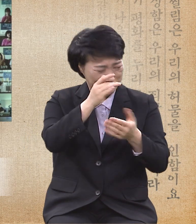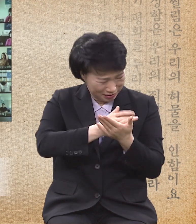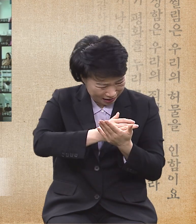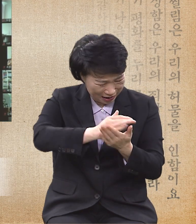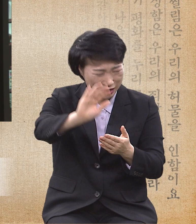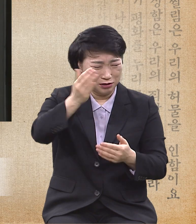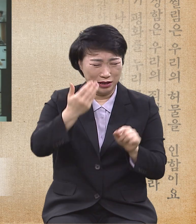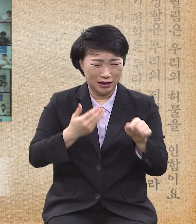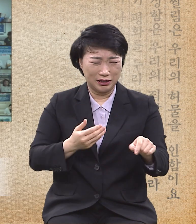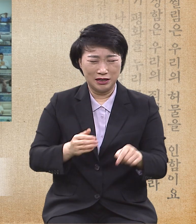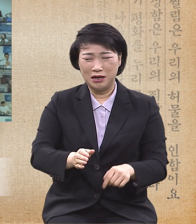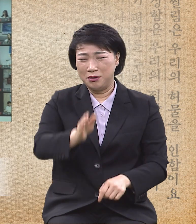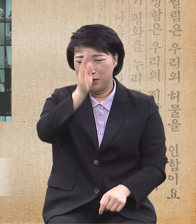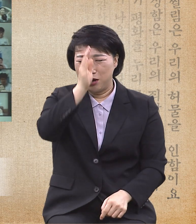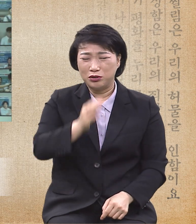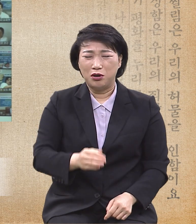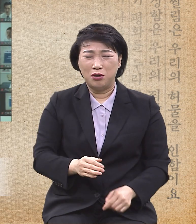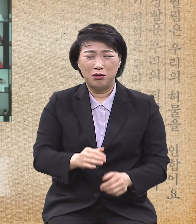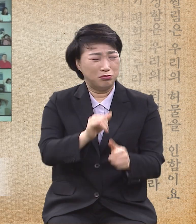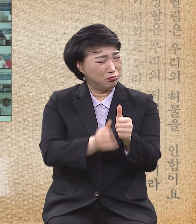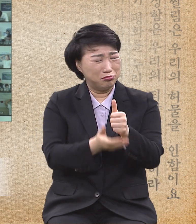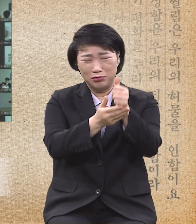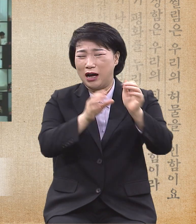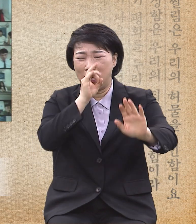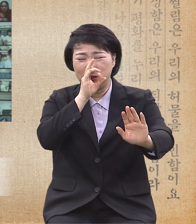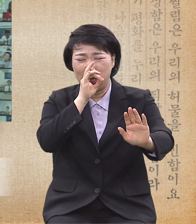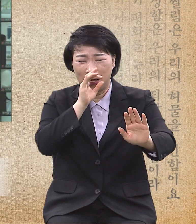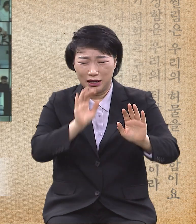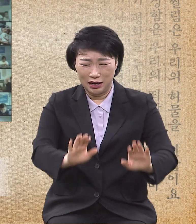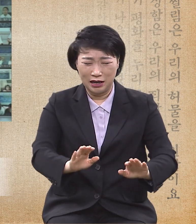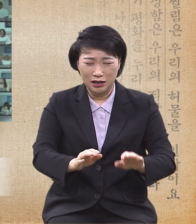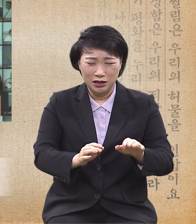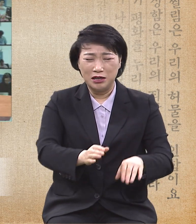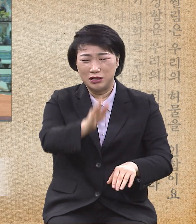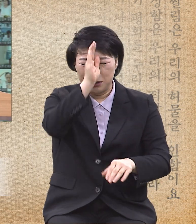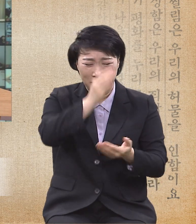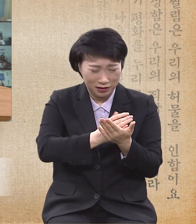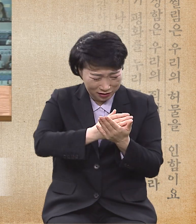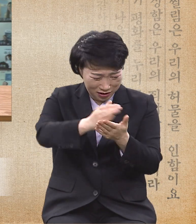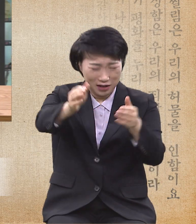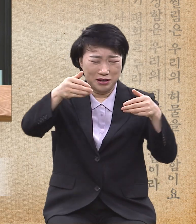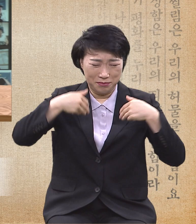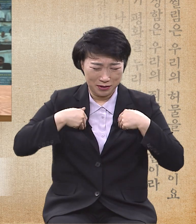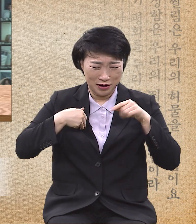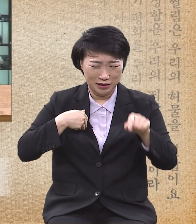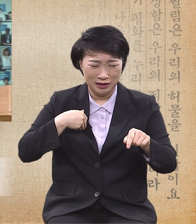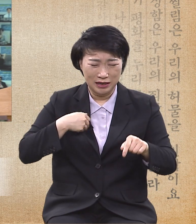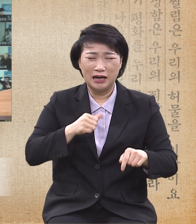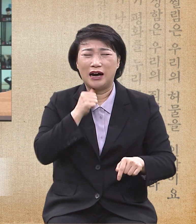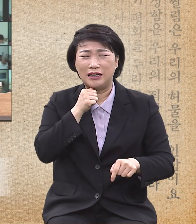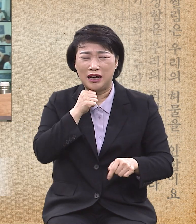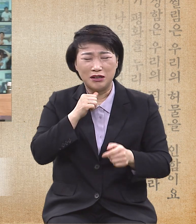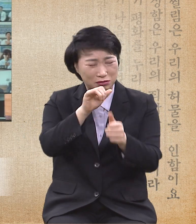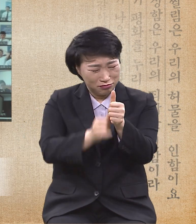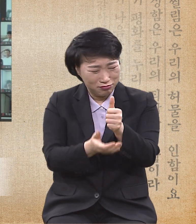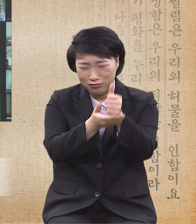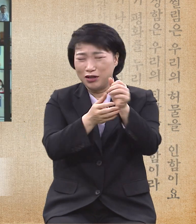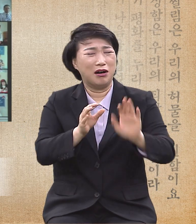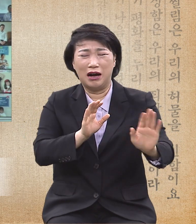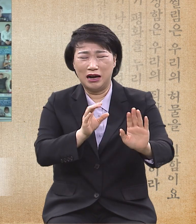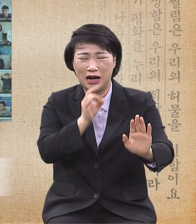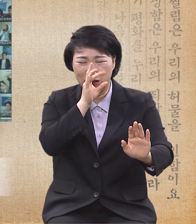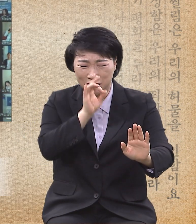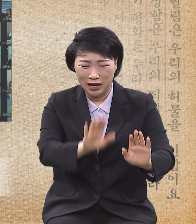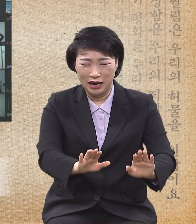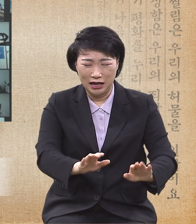돼. 질병도 대접받을 수 없어. 너는 떠나가야 돼. 가난도 대접받을 수